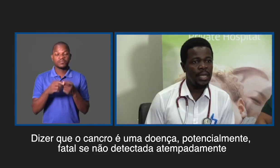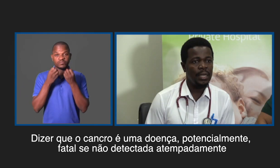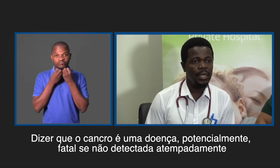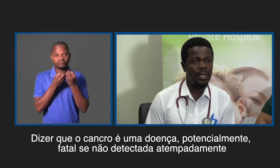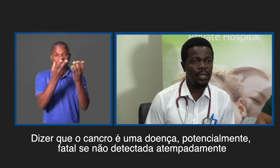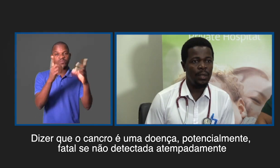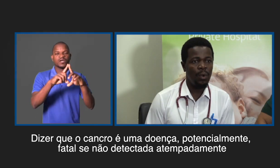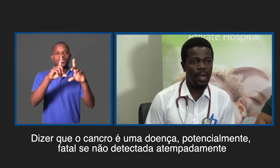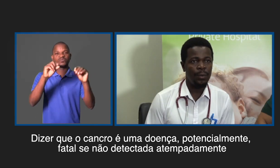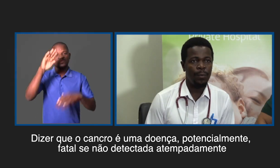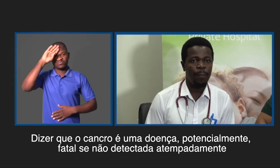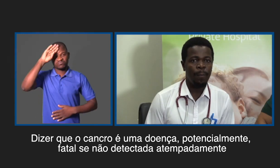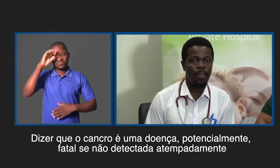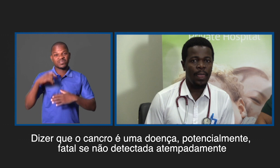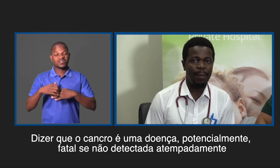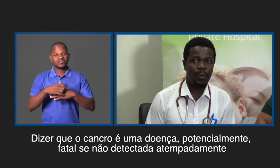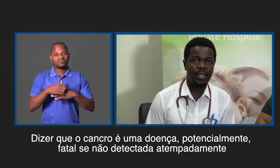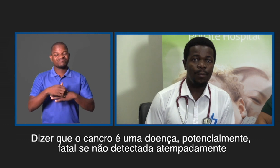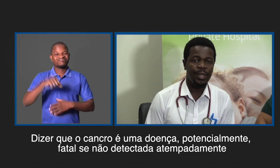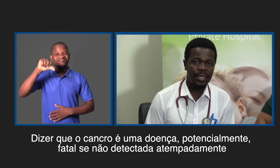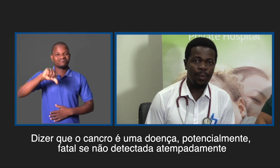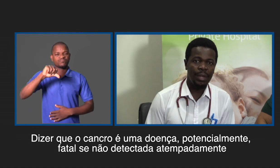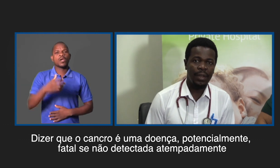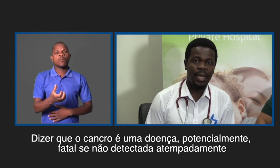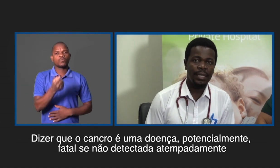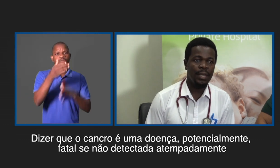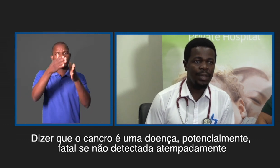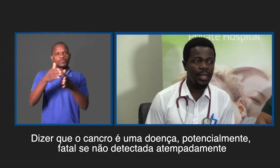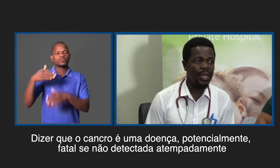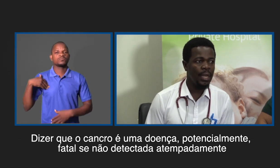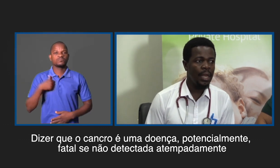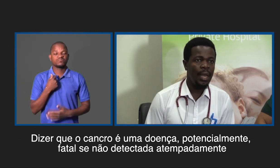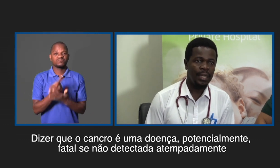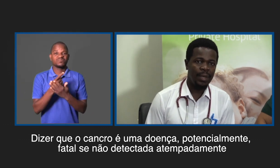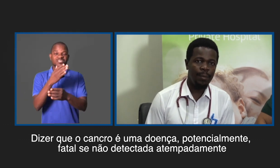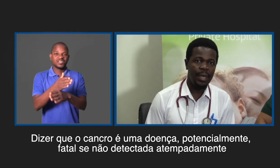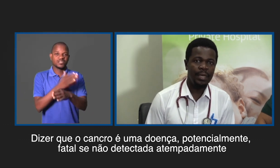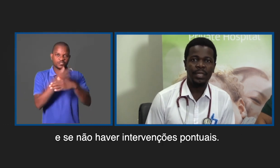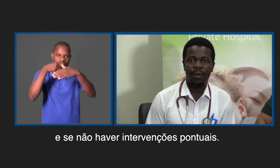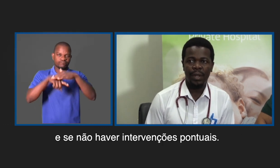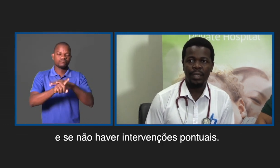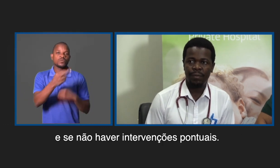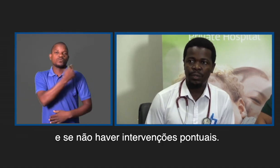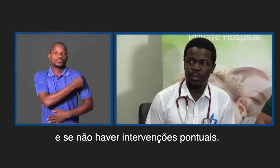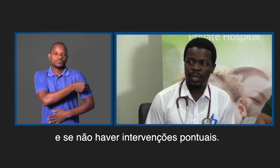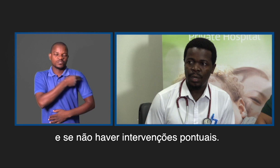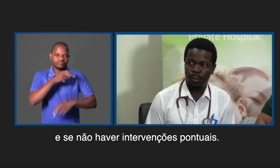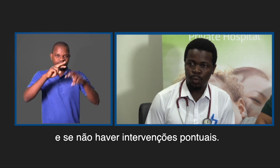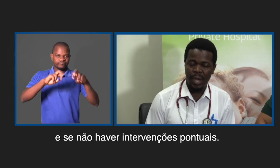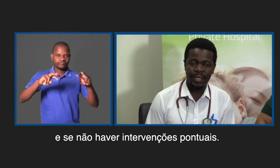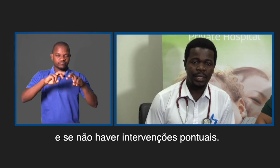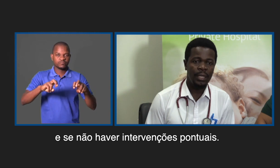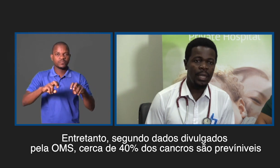Dizer que o câncer é uma doença potencialmente fatal, se não detetada antepadamente e se não houver intervenções